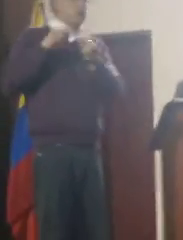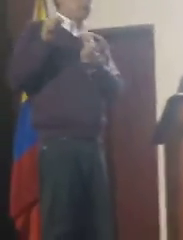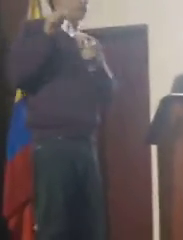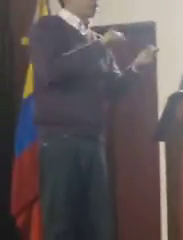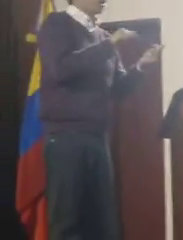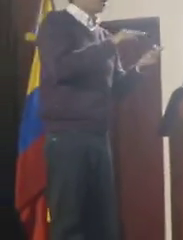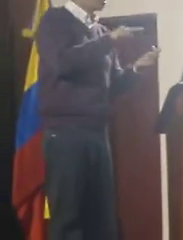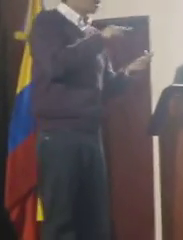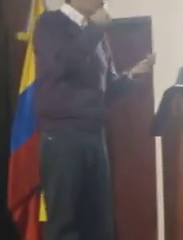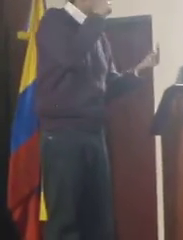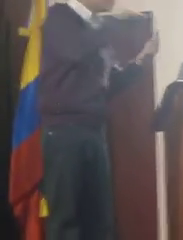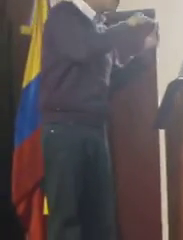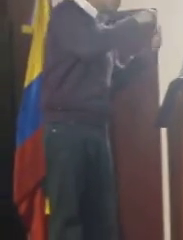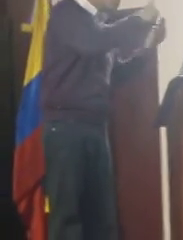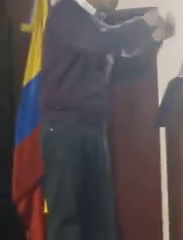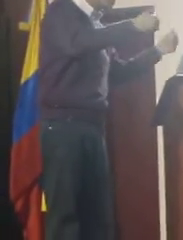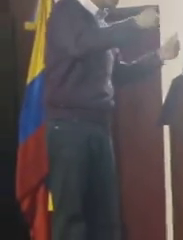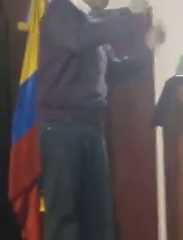con discapacidad.